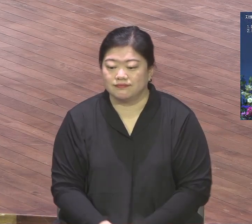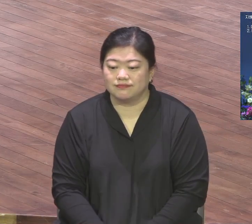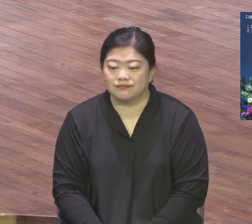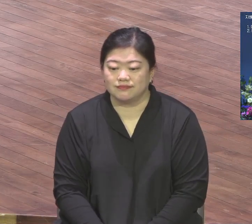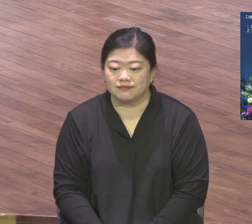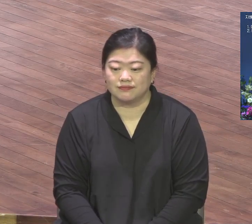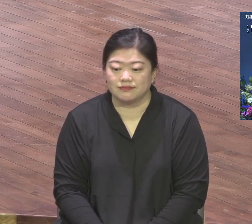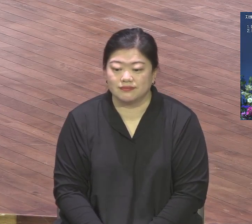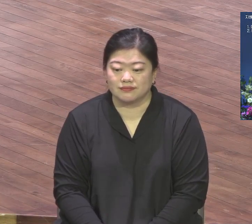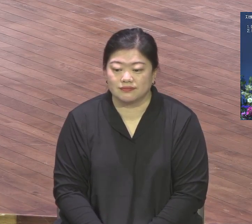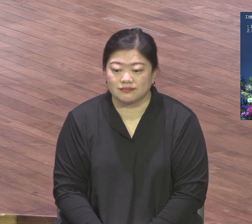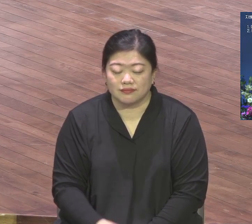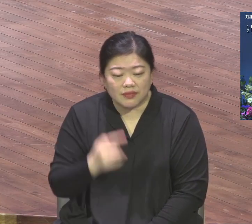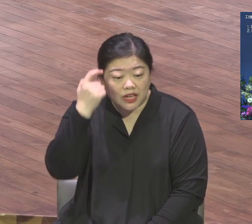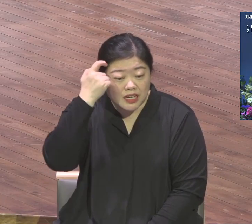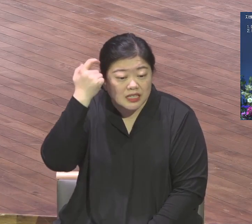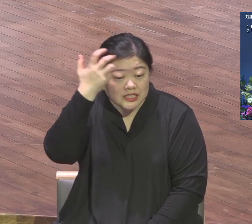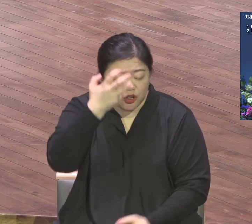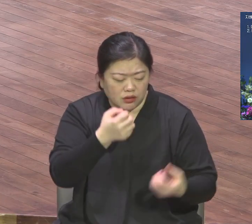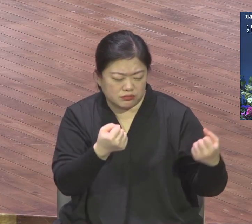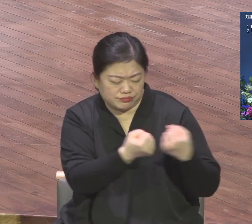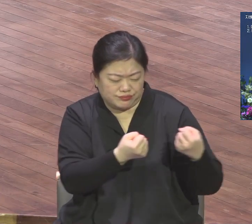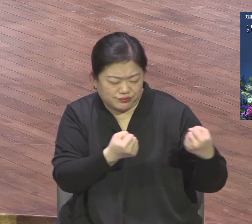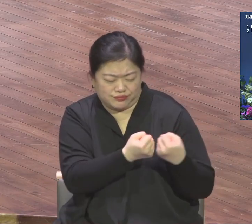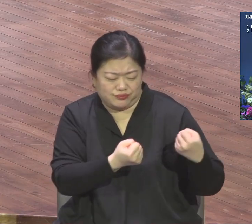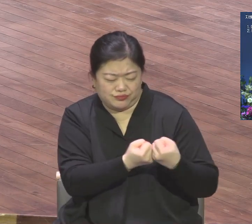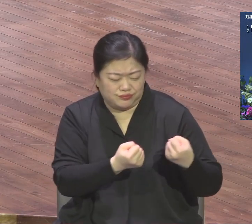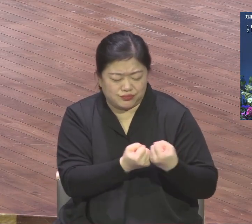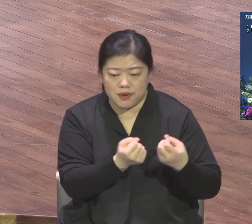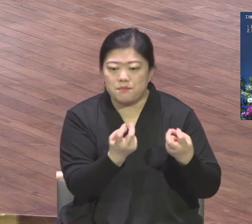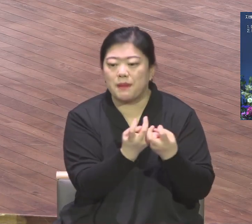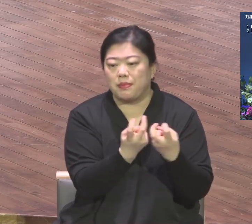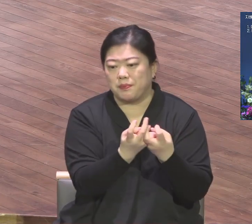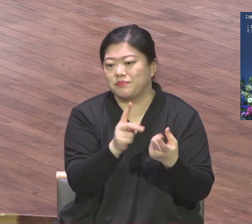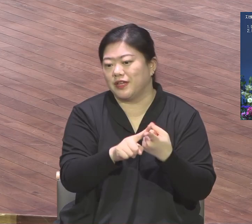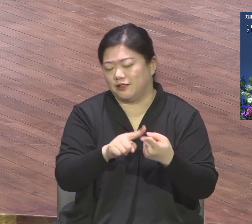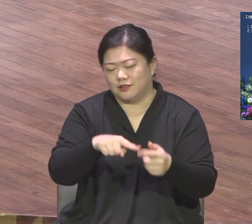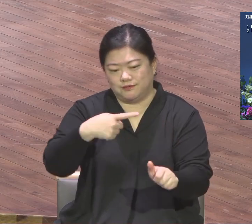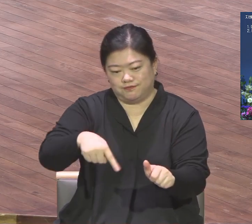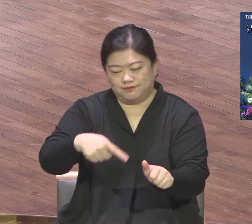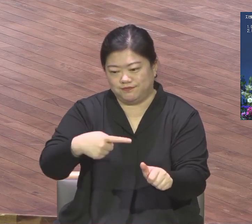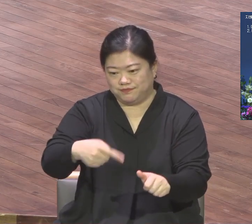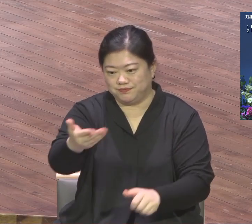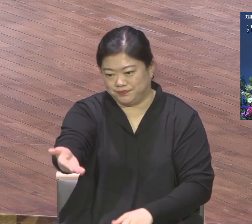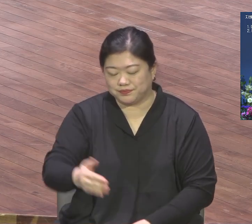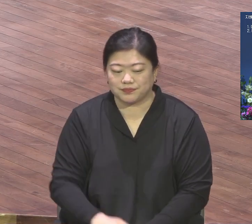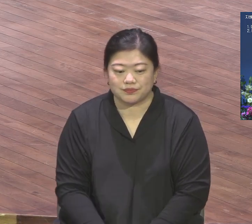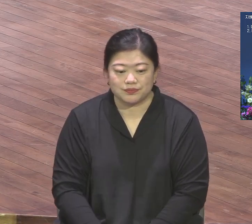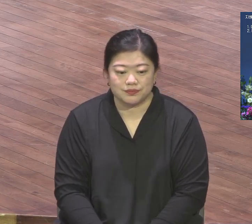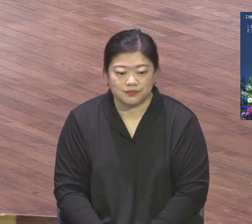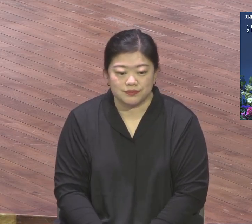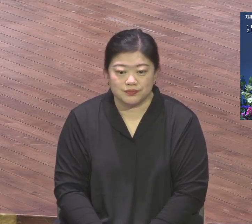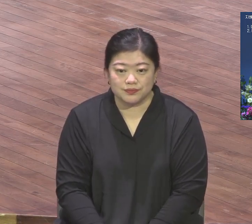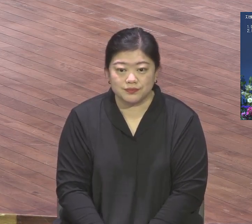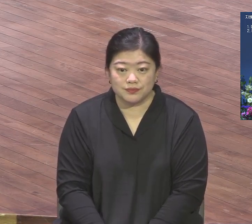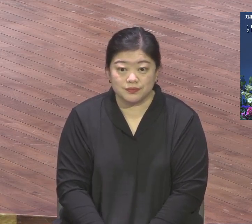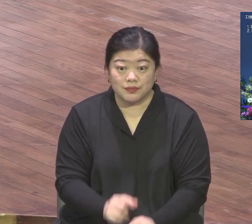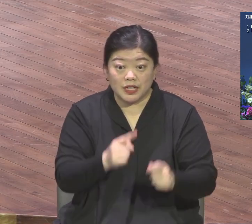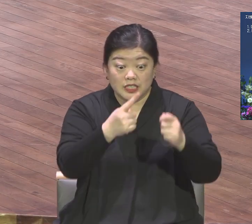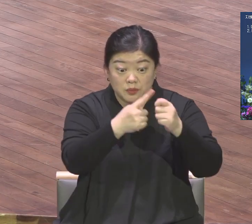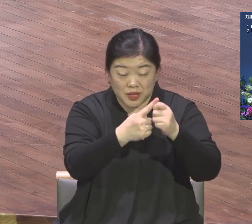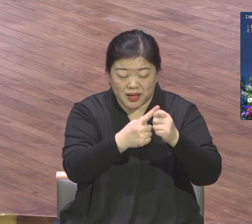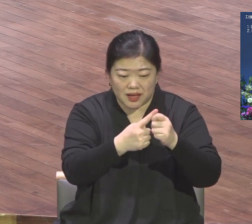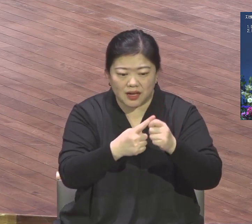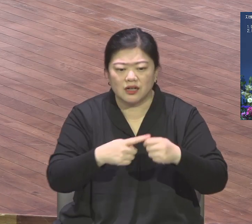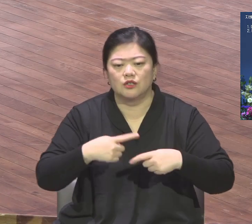지키는 영적 싸움을 어떻게 싸우느냐 하는 실천적 지혜를 가르치고 있어요. 제일 첫째 번째가 뭐예요? 말이에요.